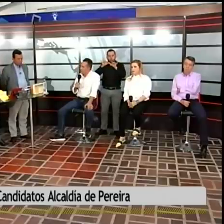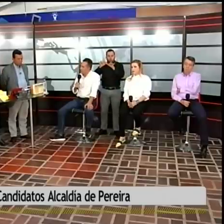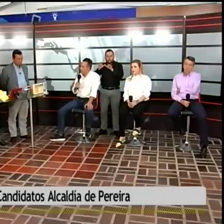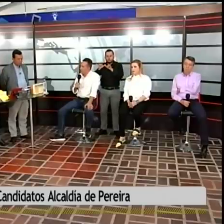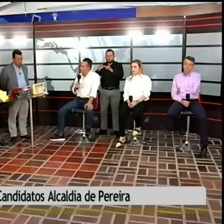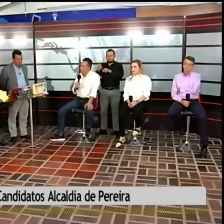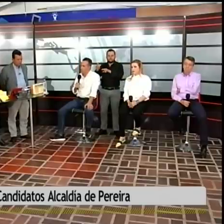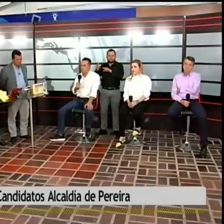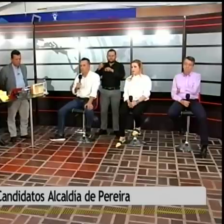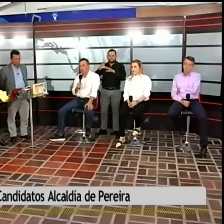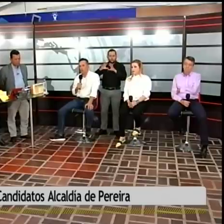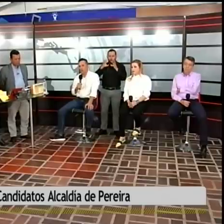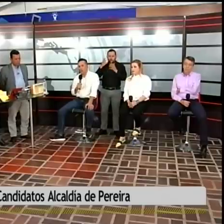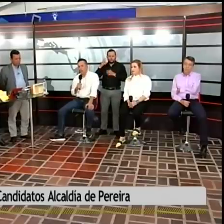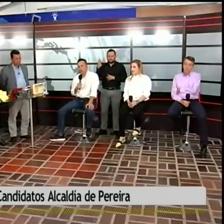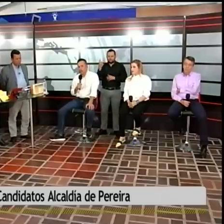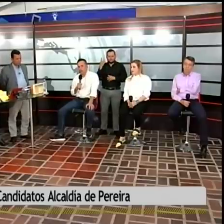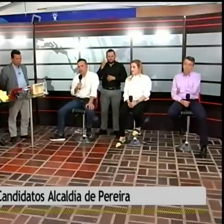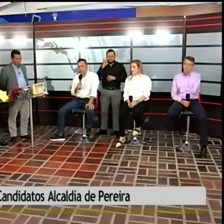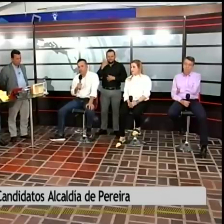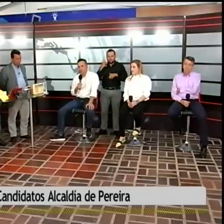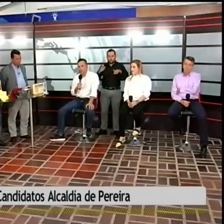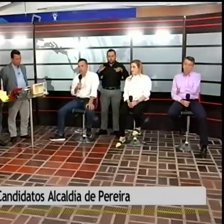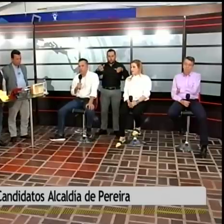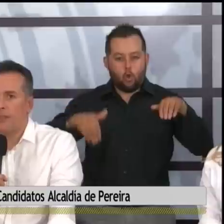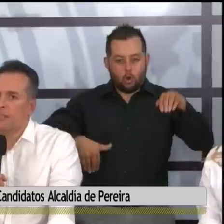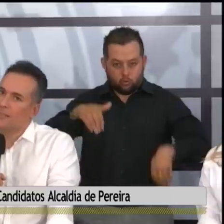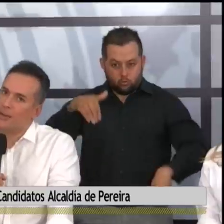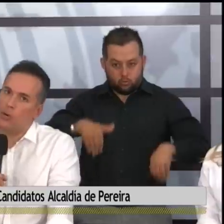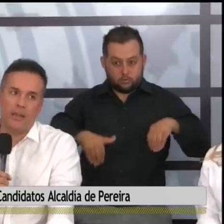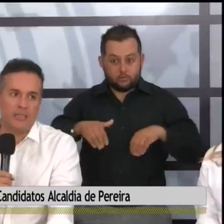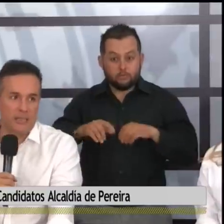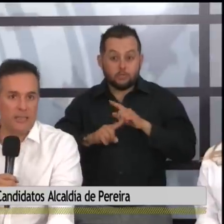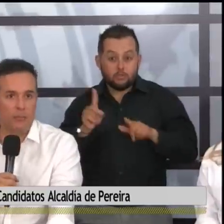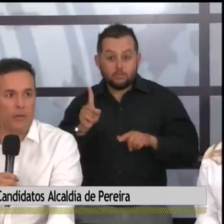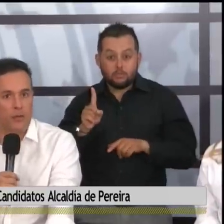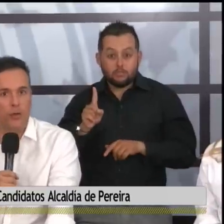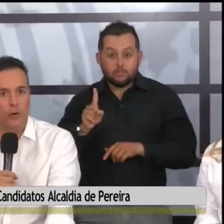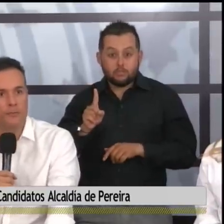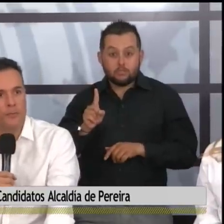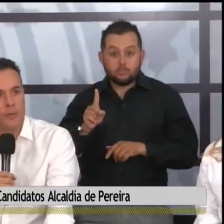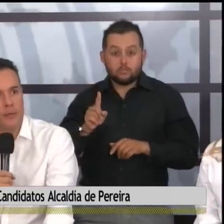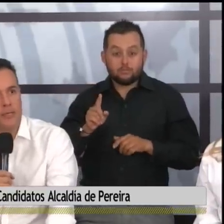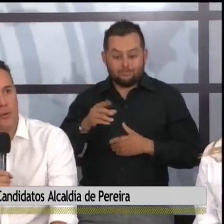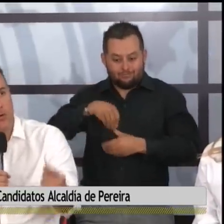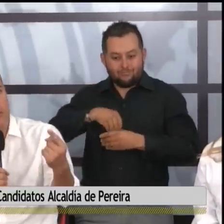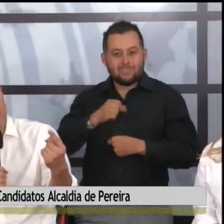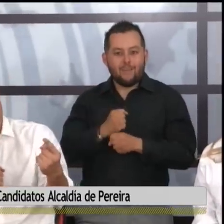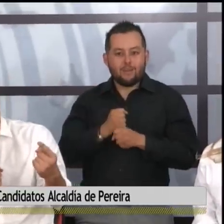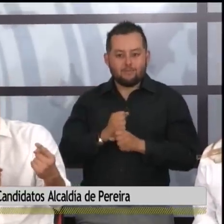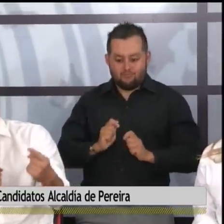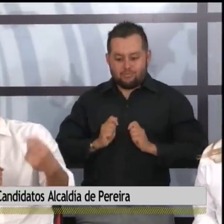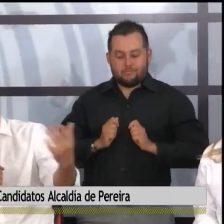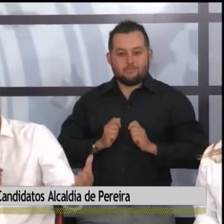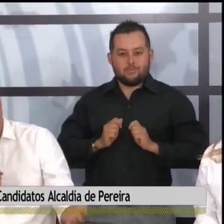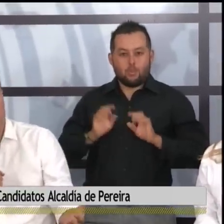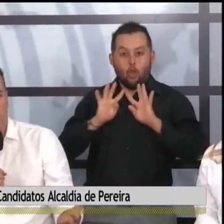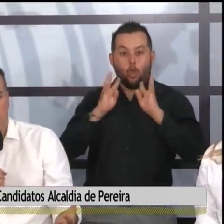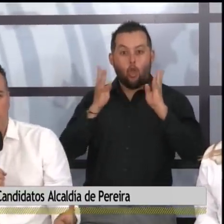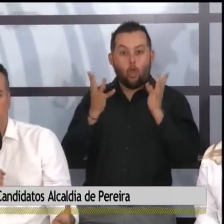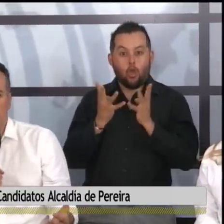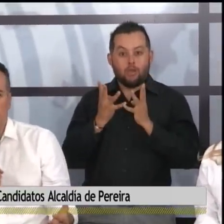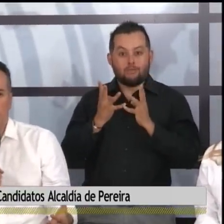partes. Corrupción es corrupción. Lo que sucede es que ser congresista en medio, ser uno en medio de